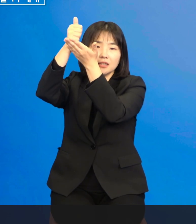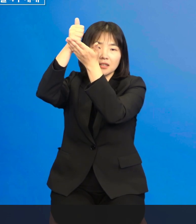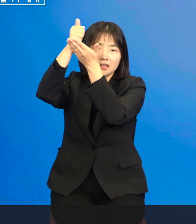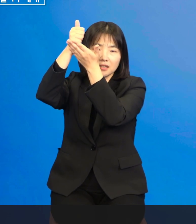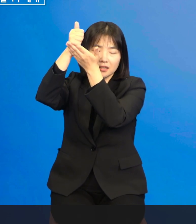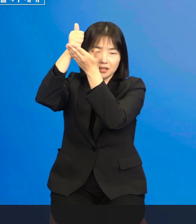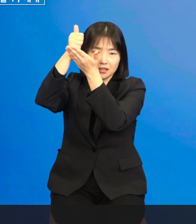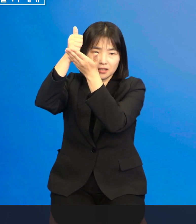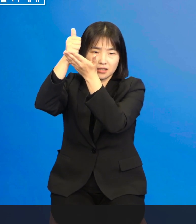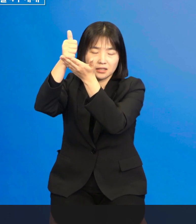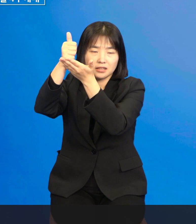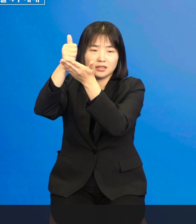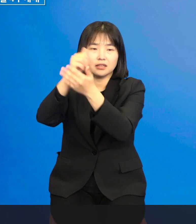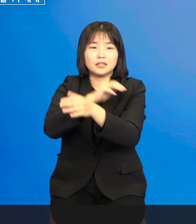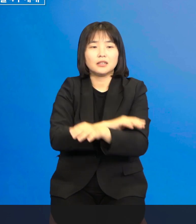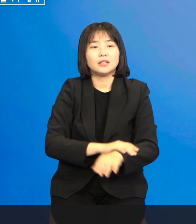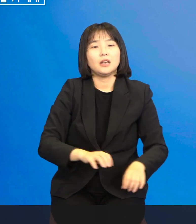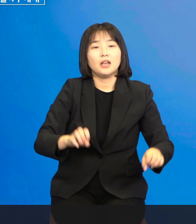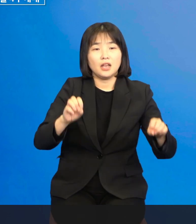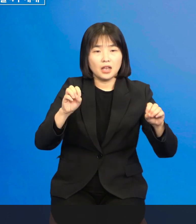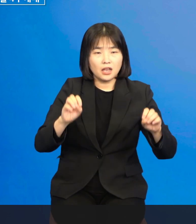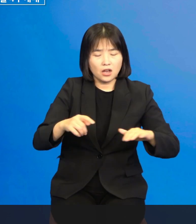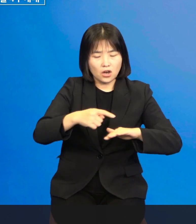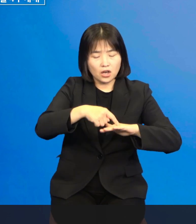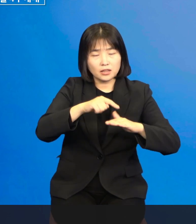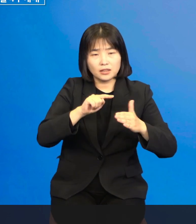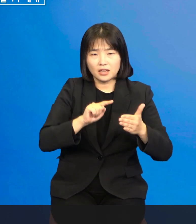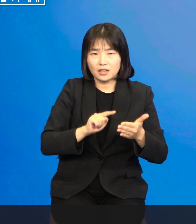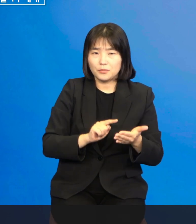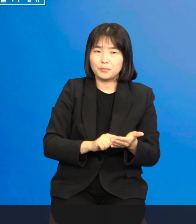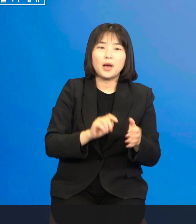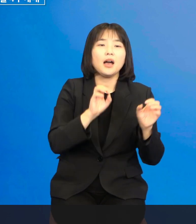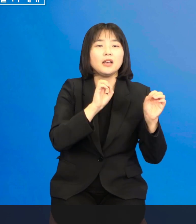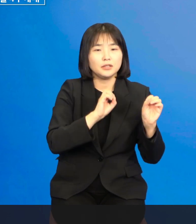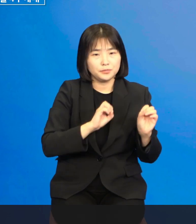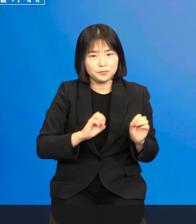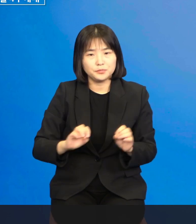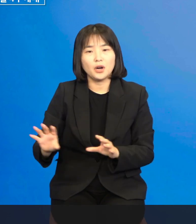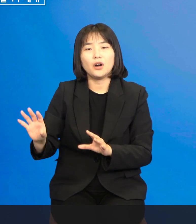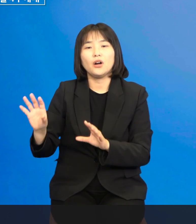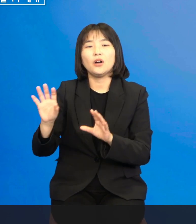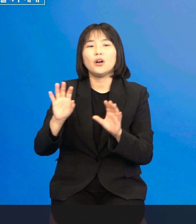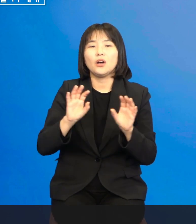섬기리. 헛된 마음 버리고, 헛된 마음